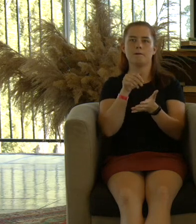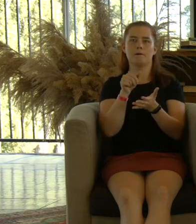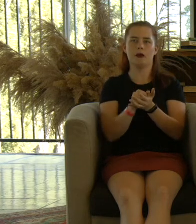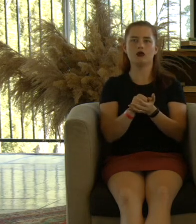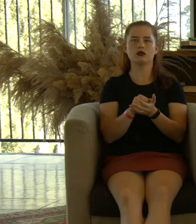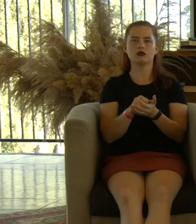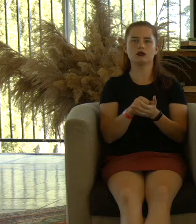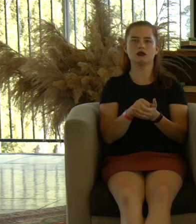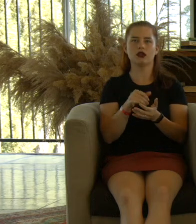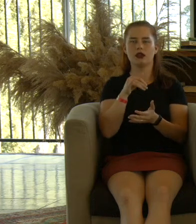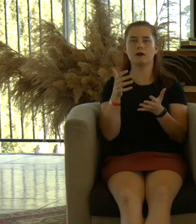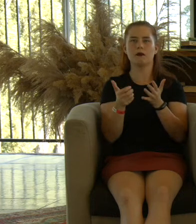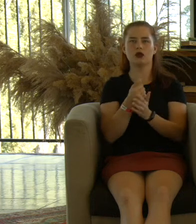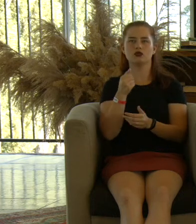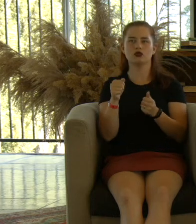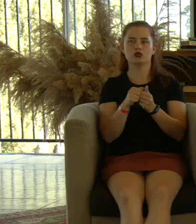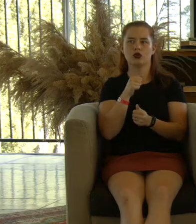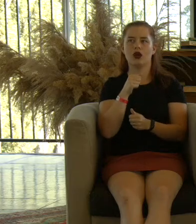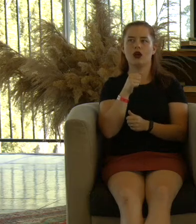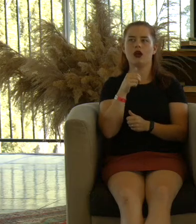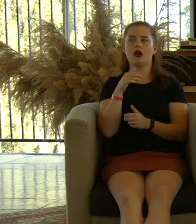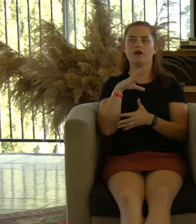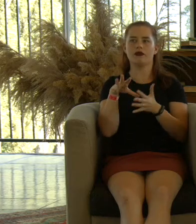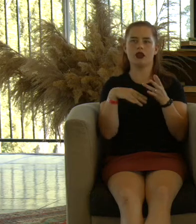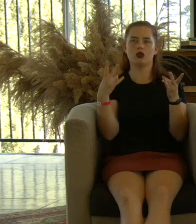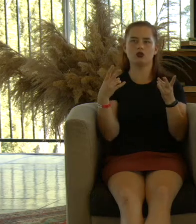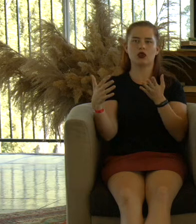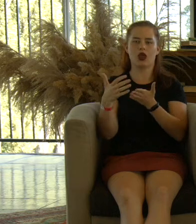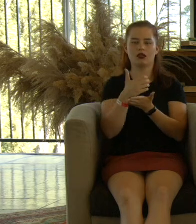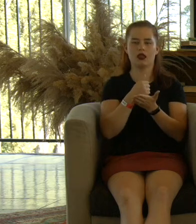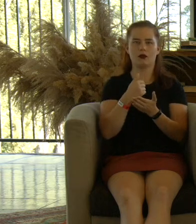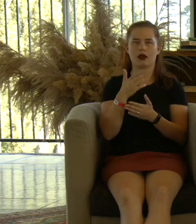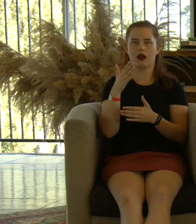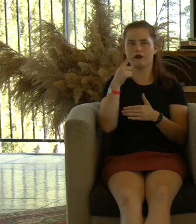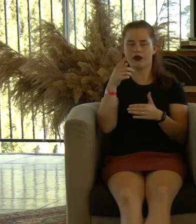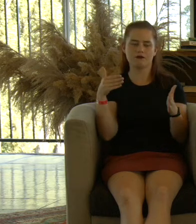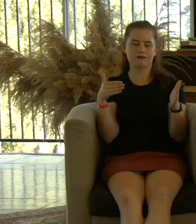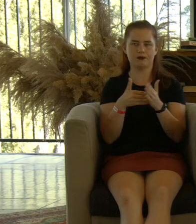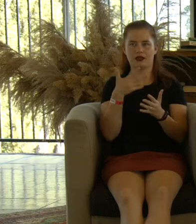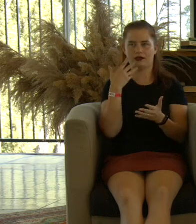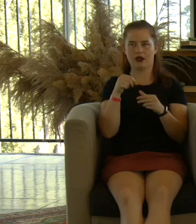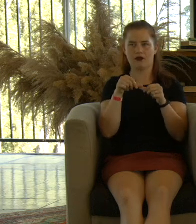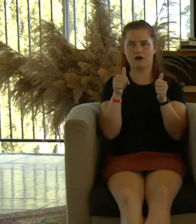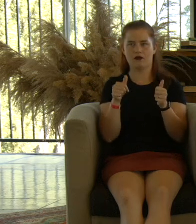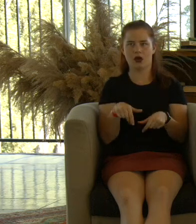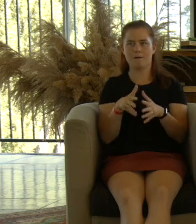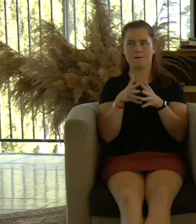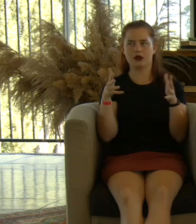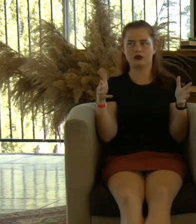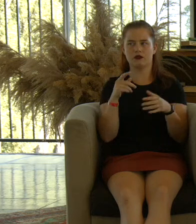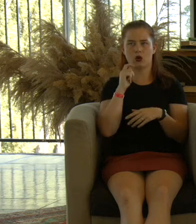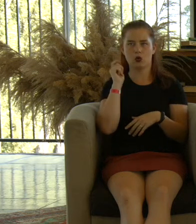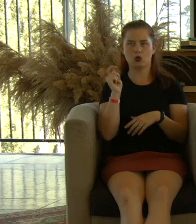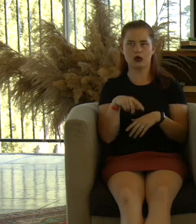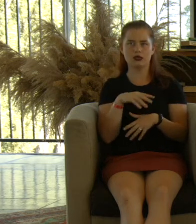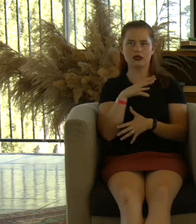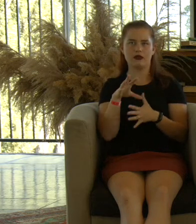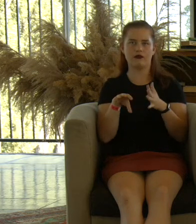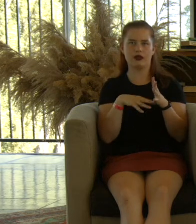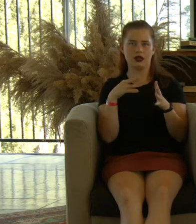получается хуже. Более того, виноград крайне важно собрать в пике своей формы. Большинство украинских